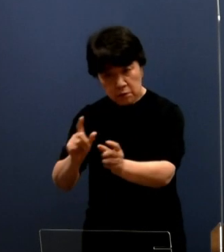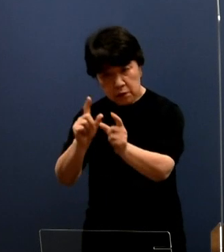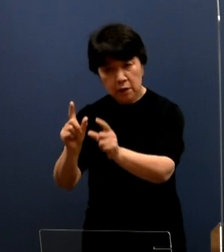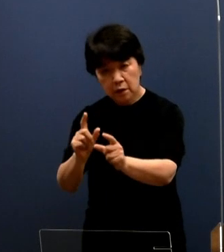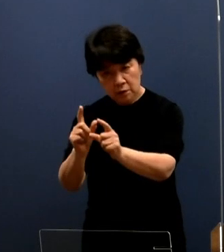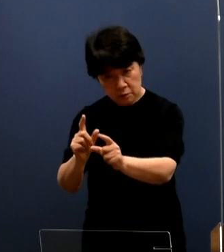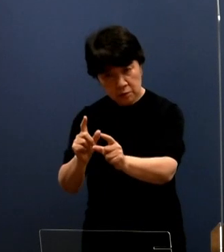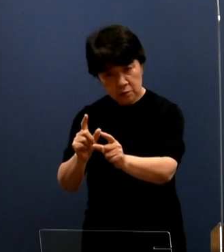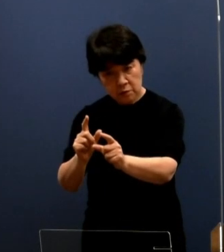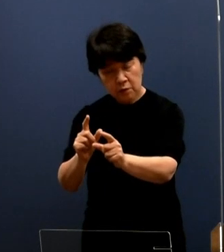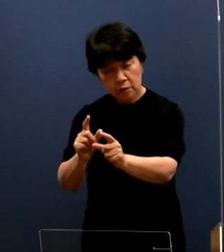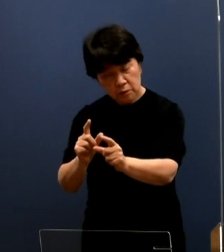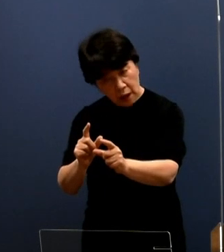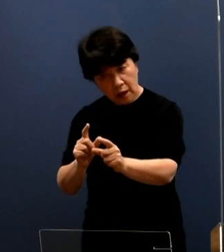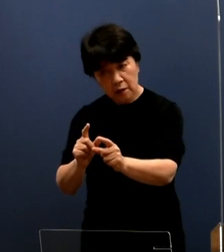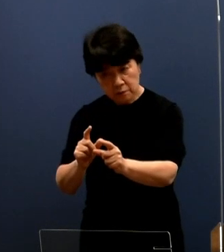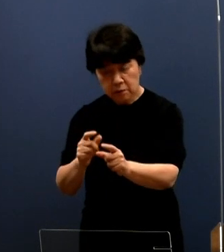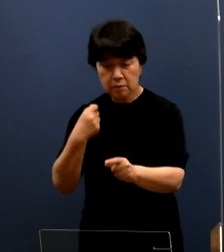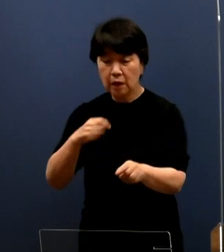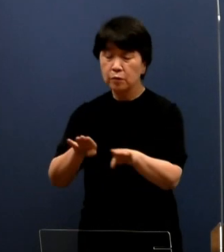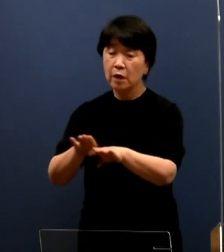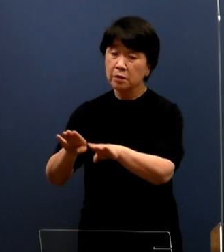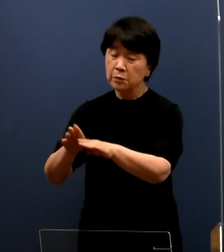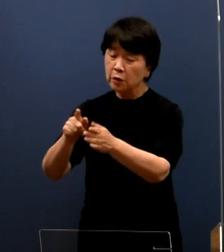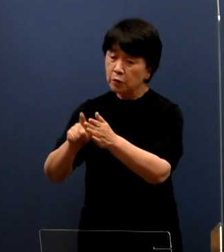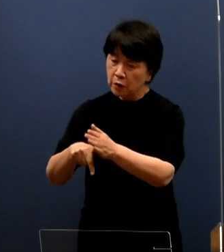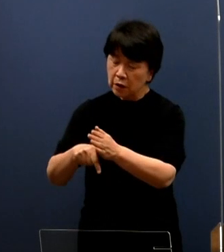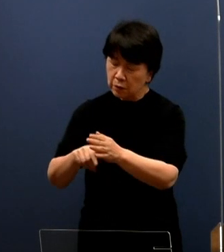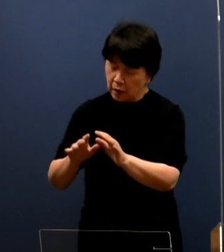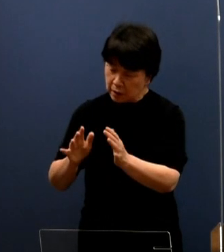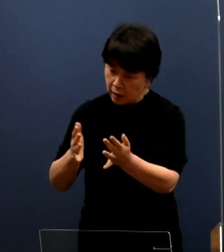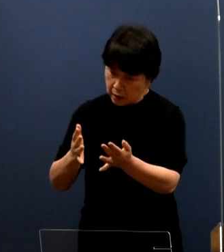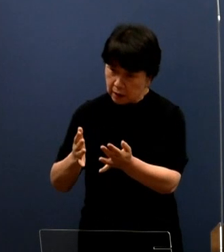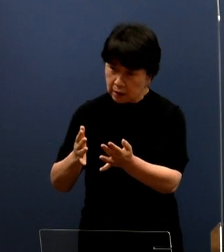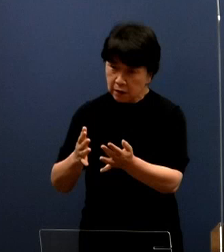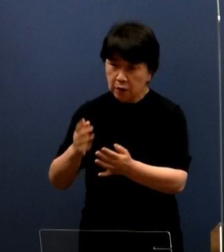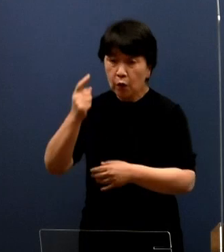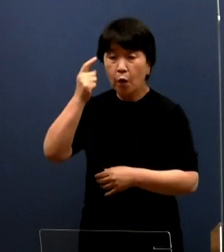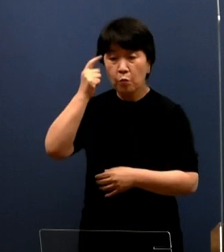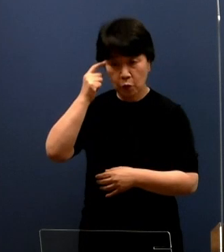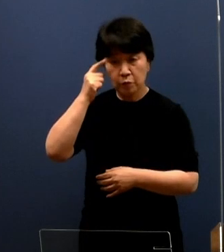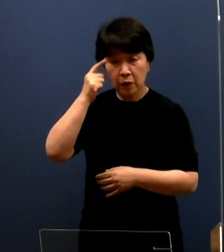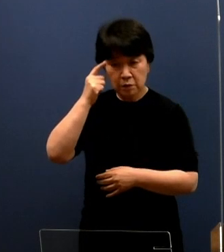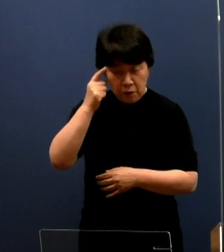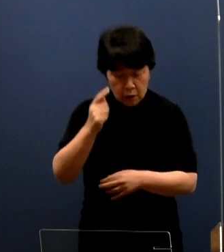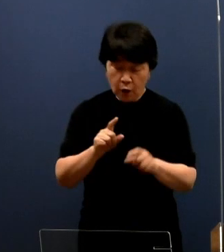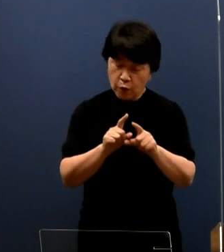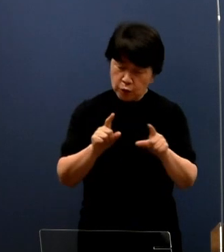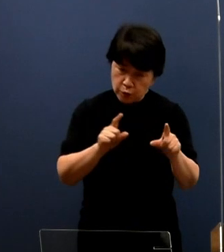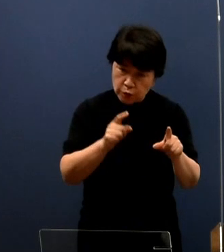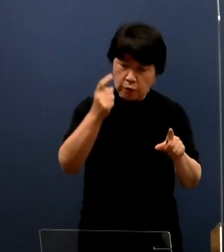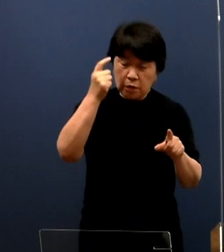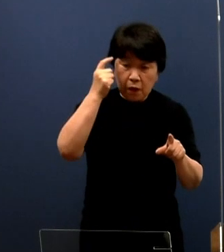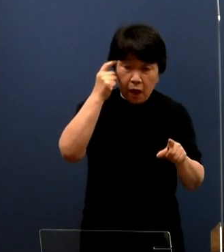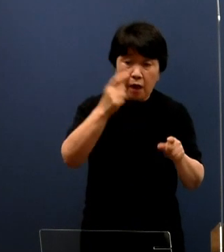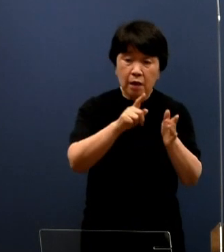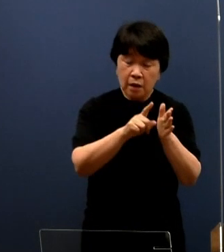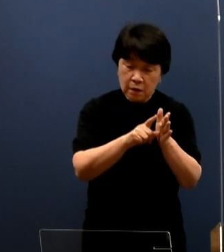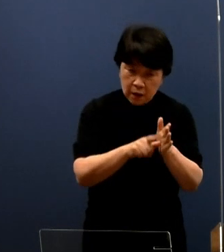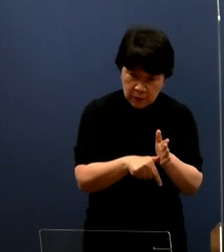休みの中ではないでしょうから、まあその普通に考えれば